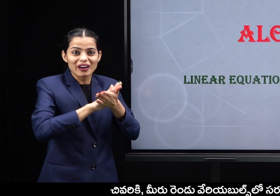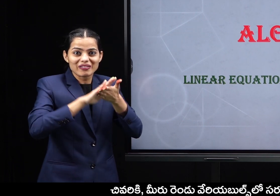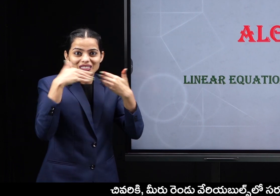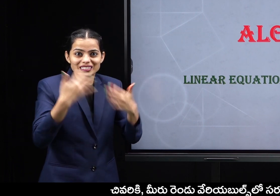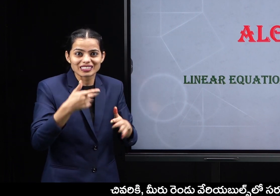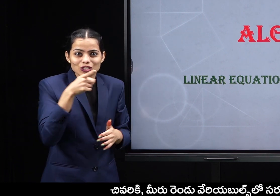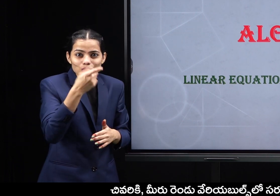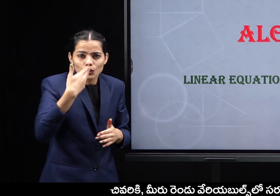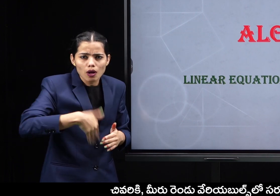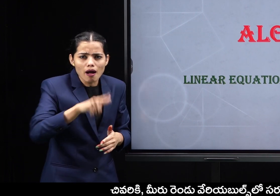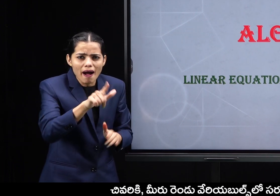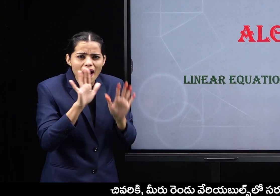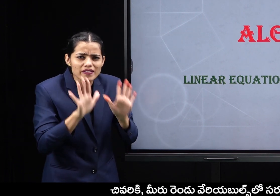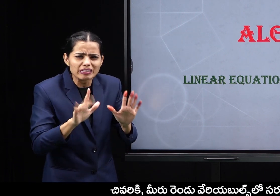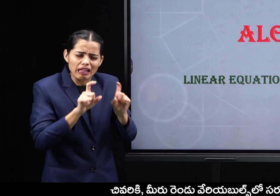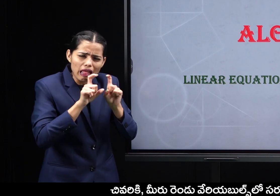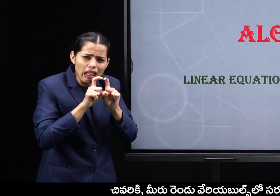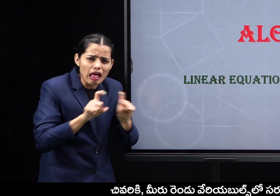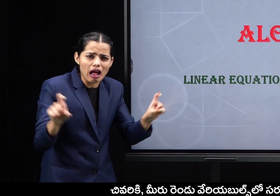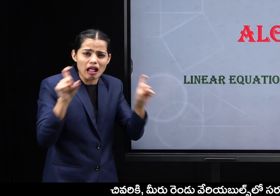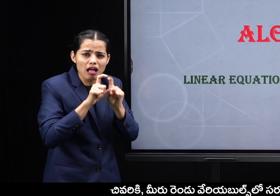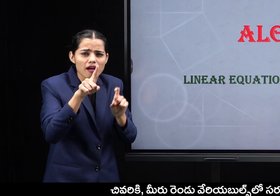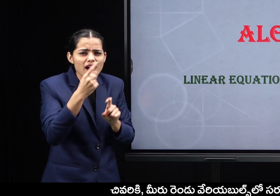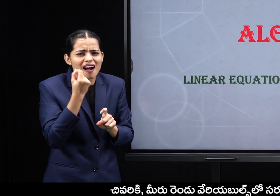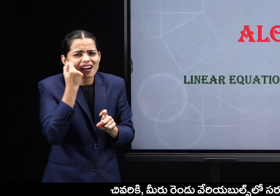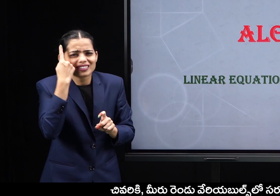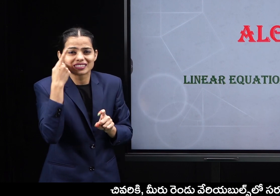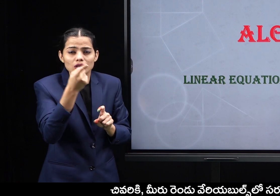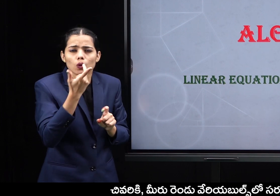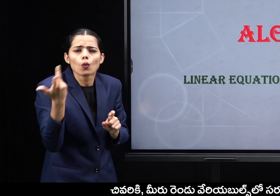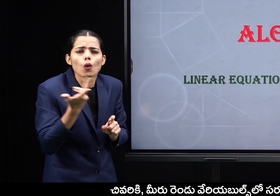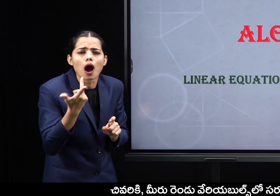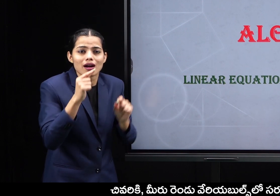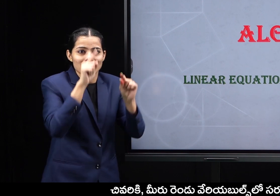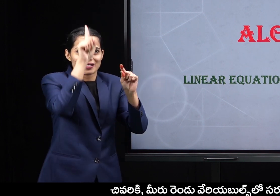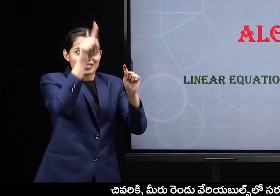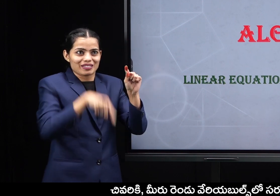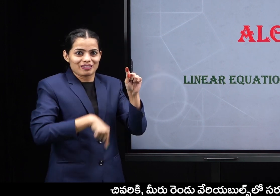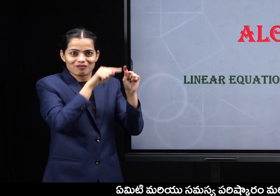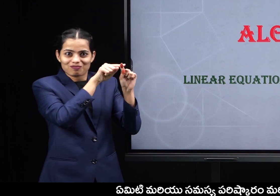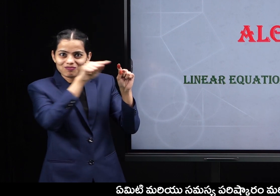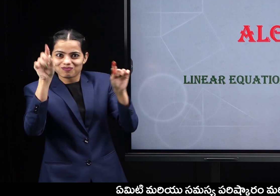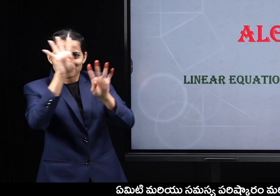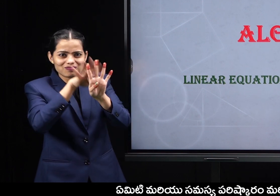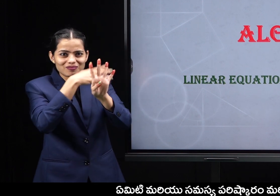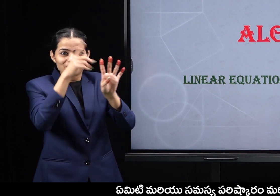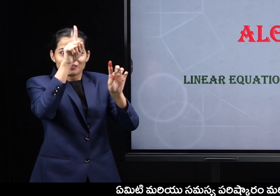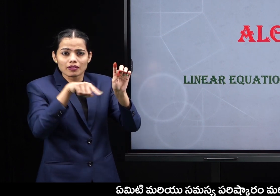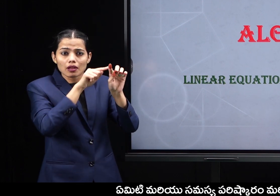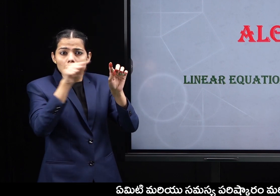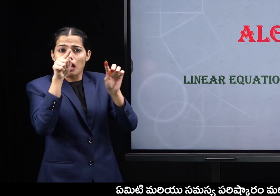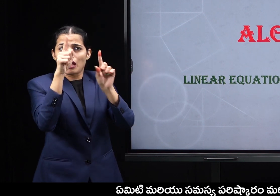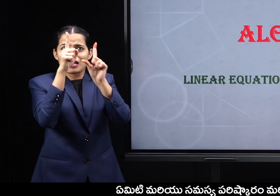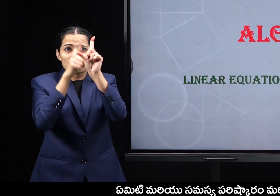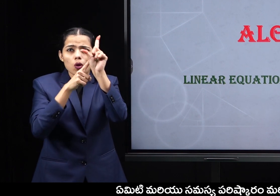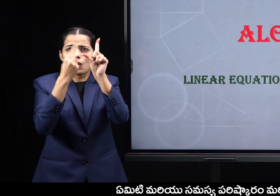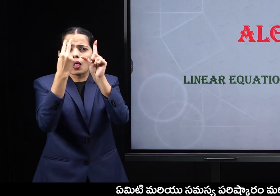చివరికి మీరు రెండు వేరియబుల్స్లో సరళ సమీకరణాలు అంటే ఏమిటి మరియు సమస్య